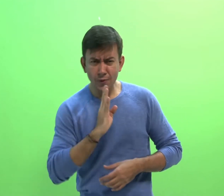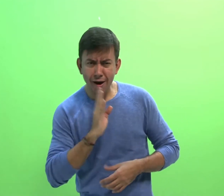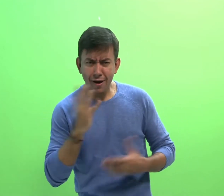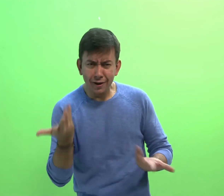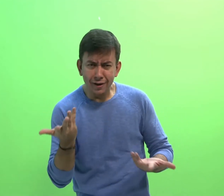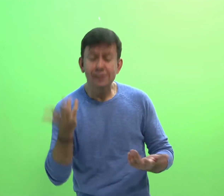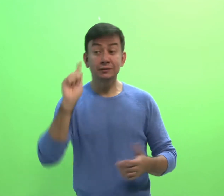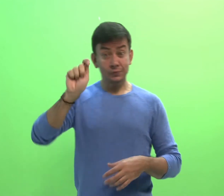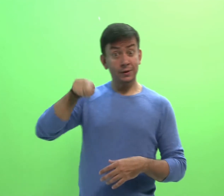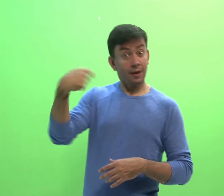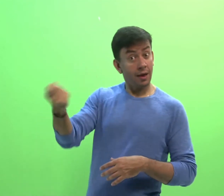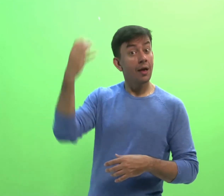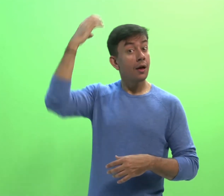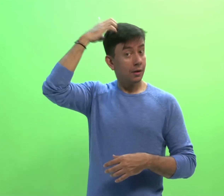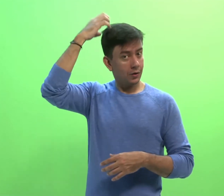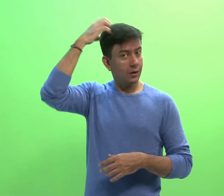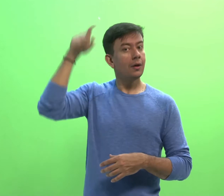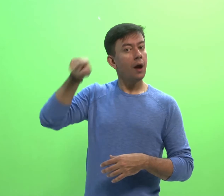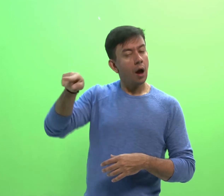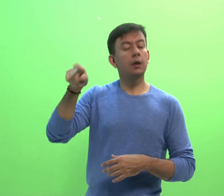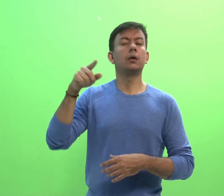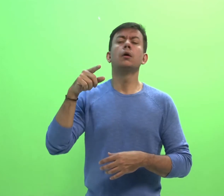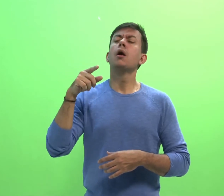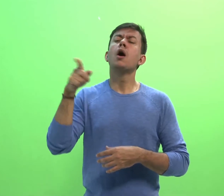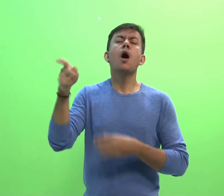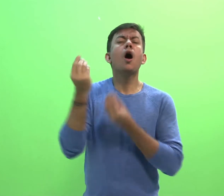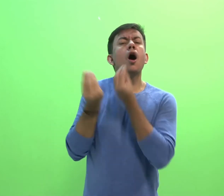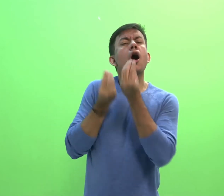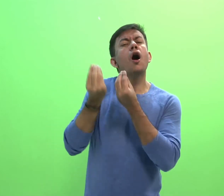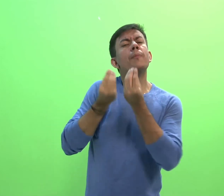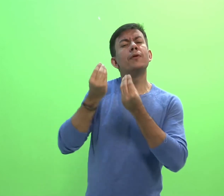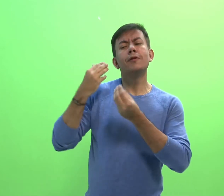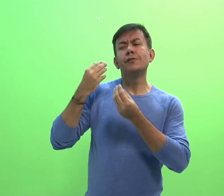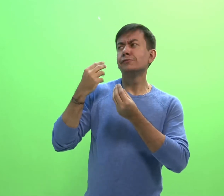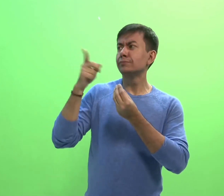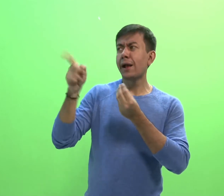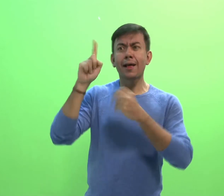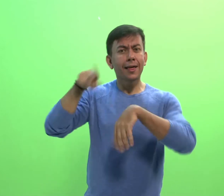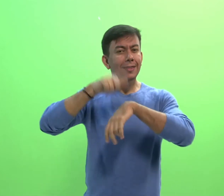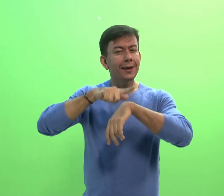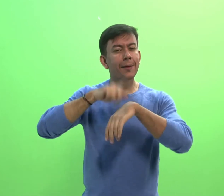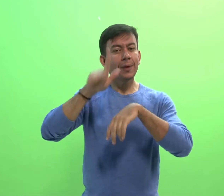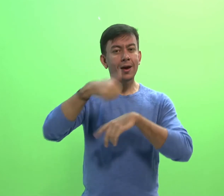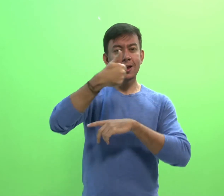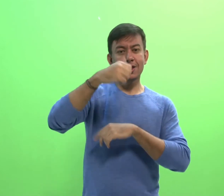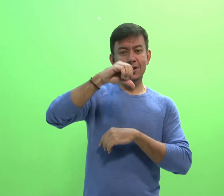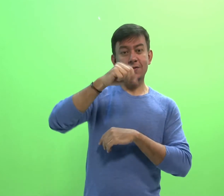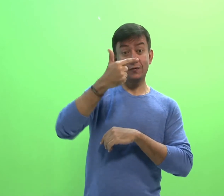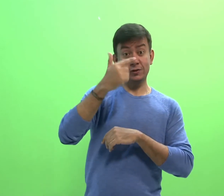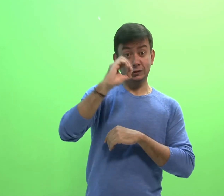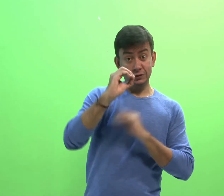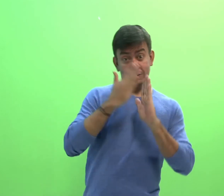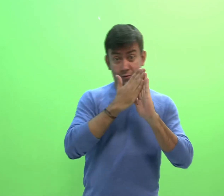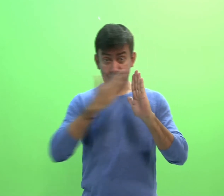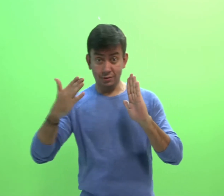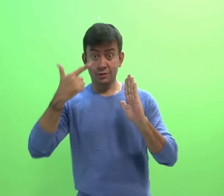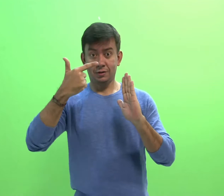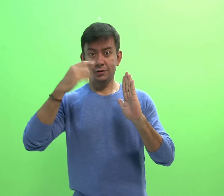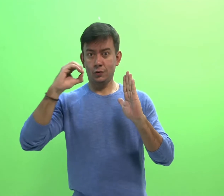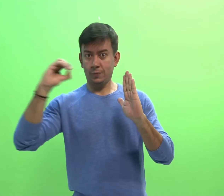sinal para ele. Então, no ano de 1920 ao ano 2000, ele foi o